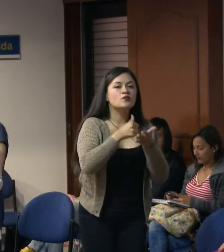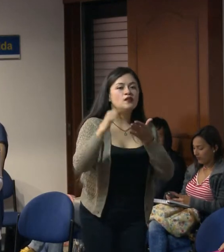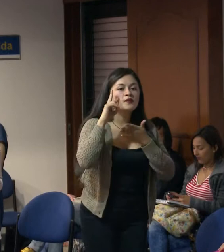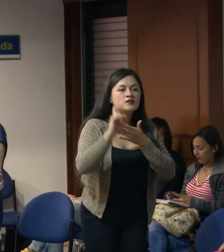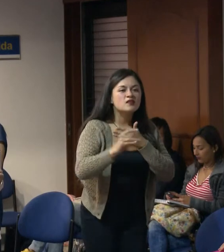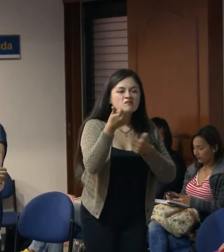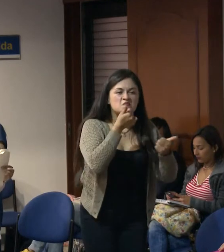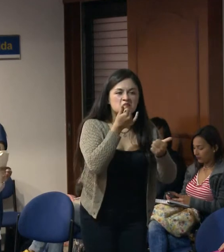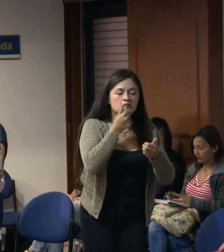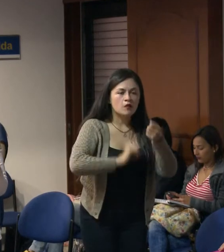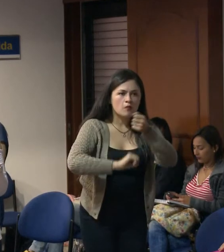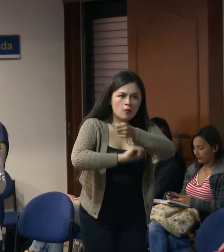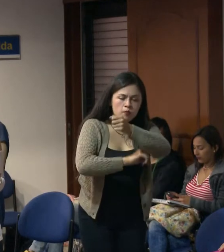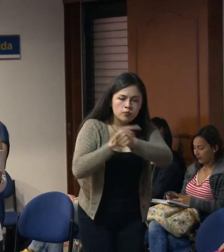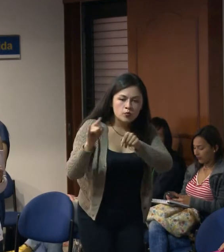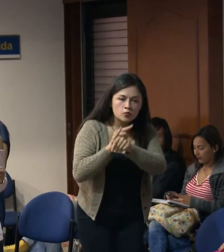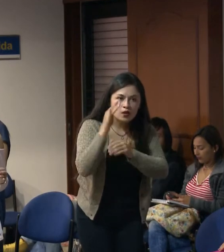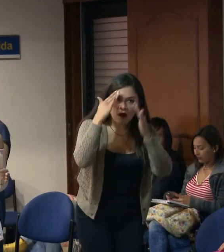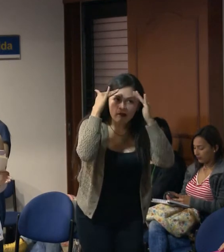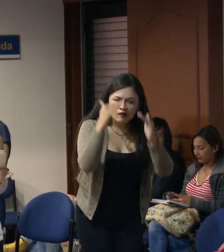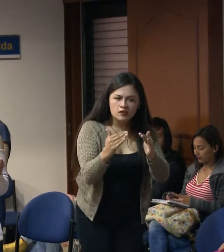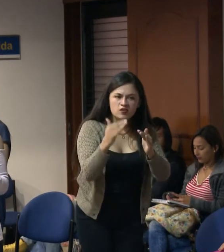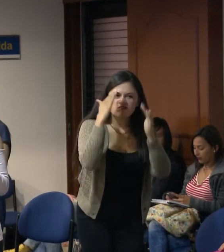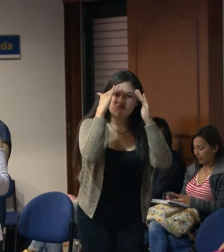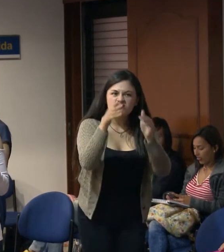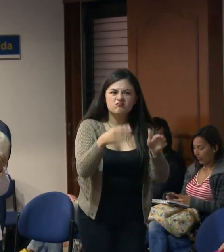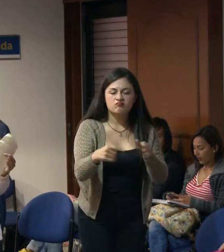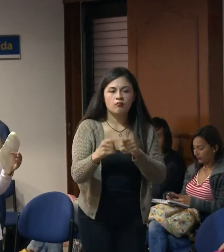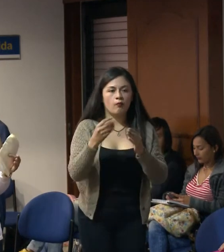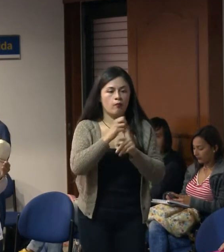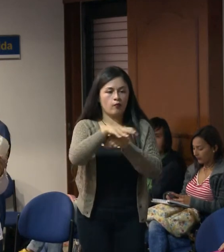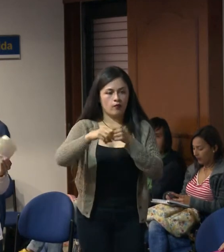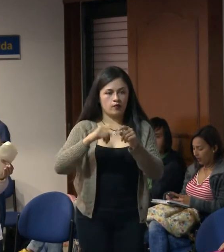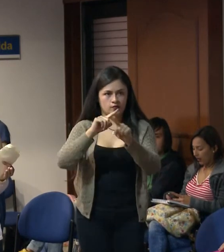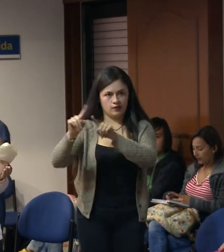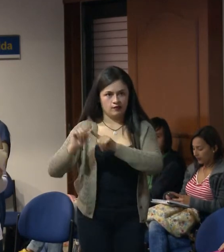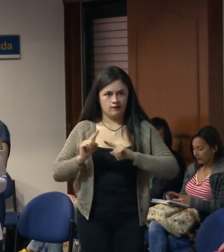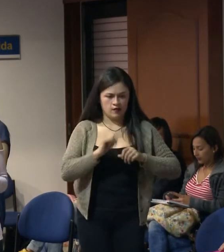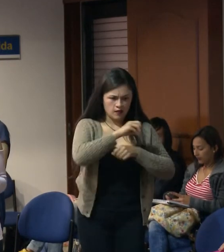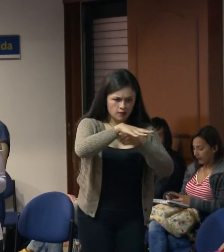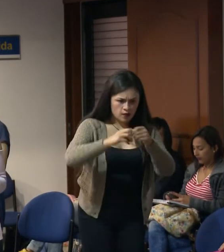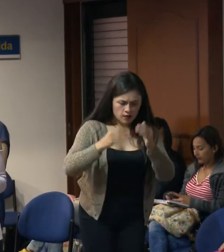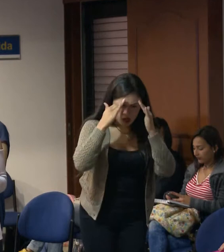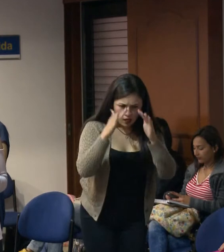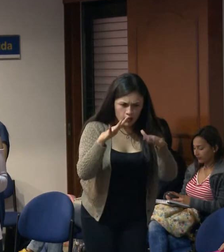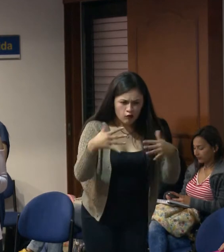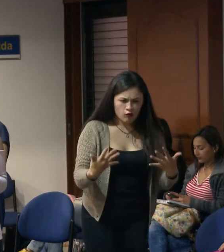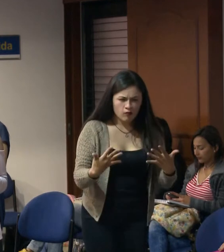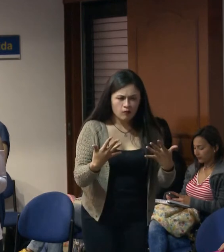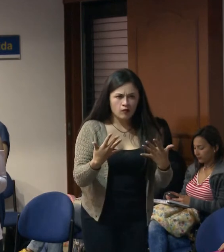basa en la atención de la población diversa, teniendo en cuenta